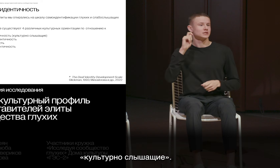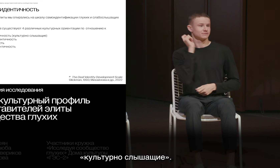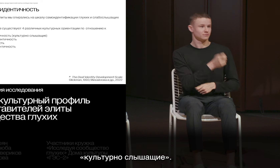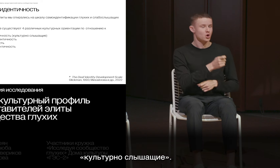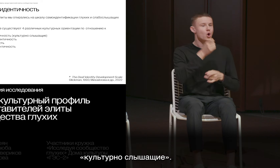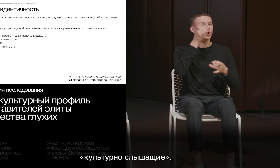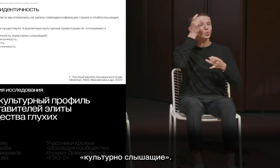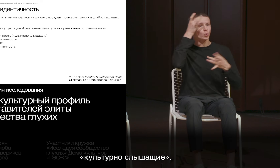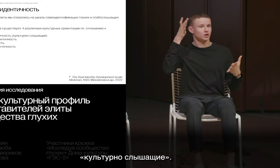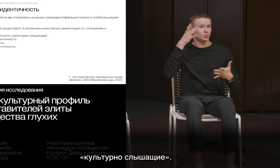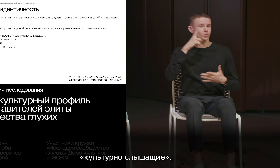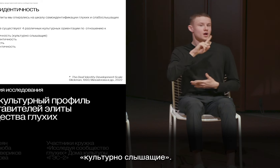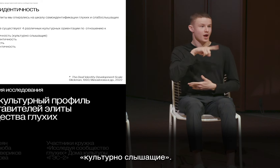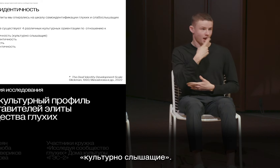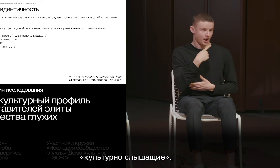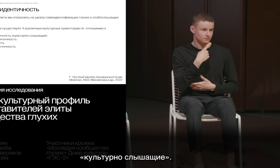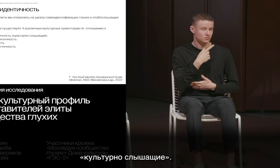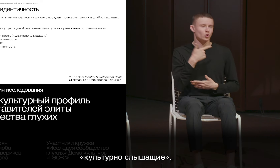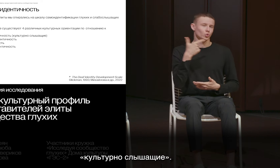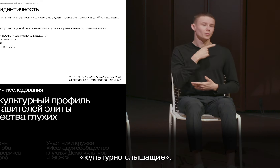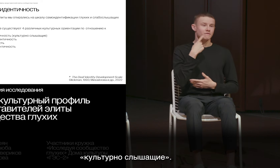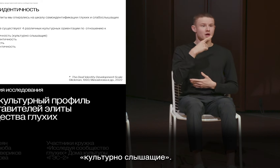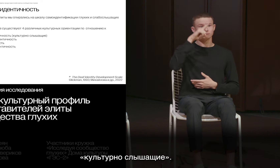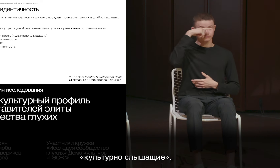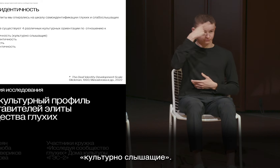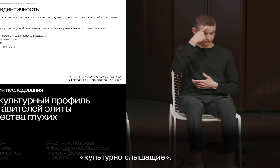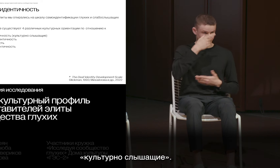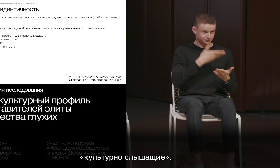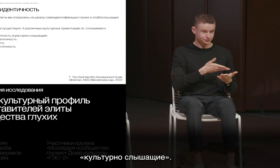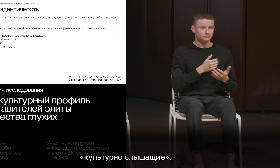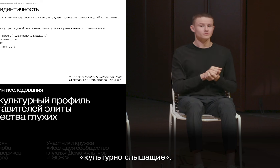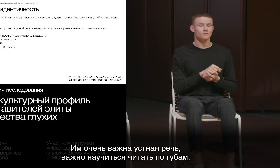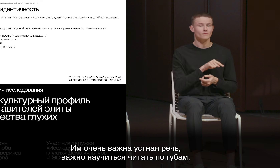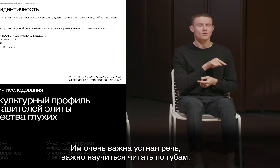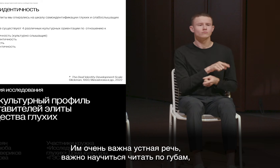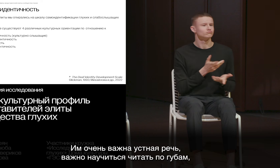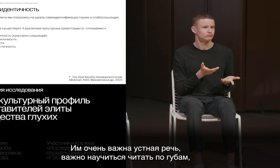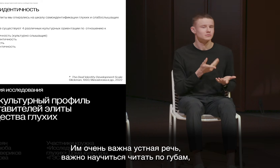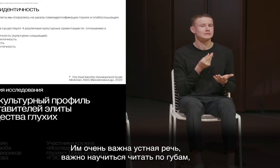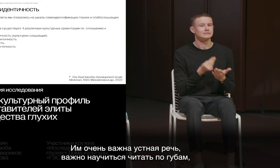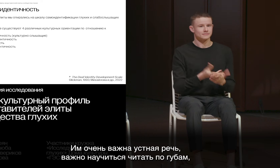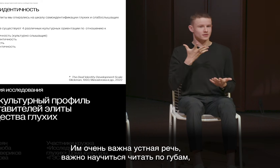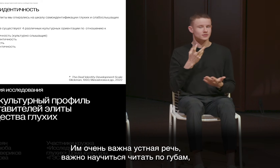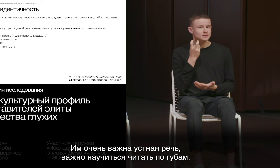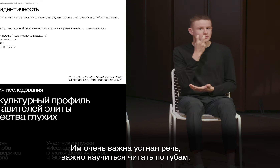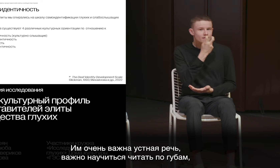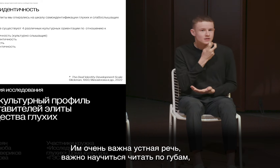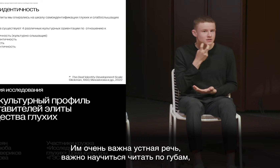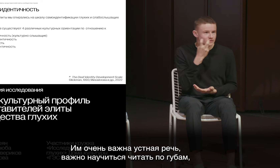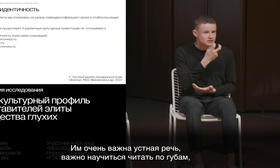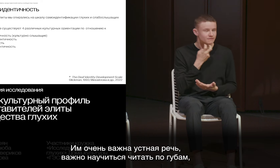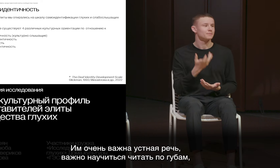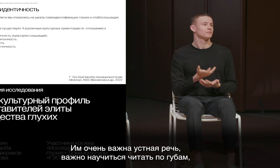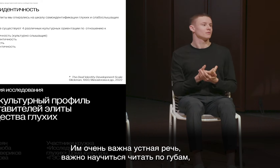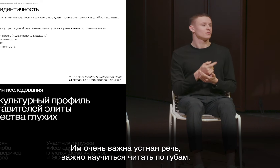кто идентифицирует себя со слышащими, то есть это культурно слышащие, есть определенный жест, и им очень